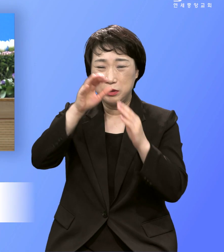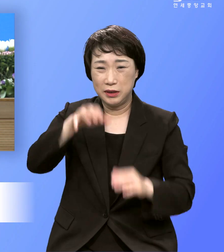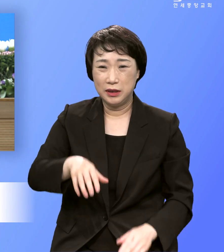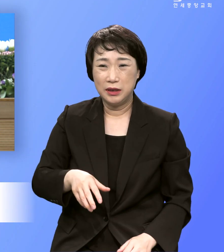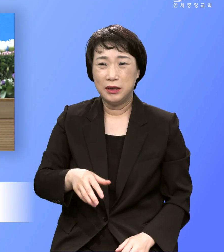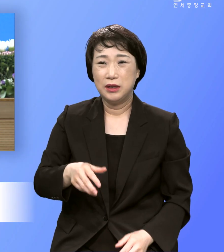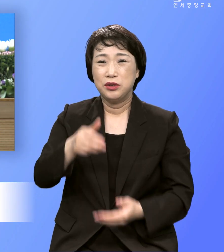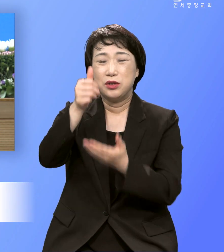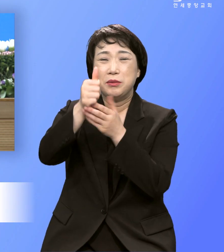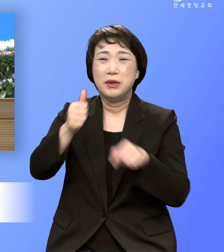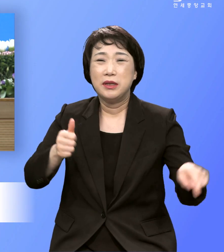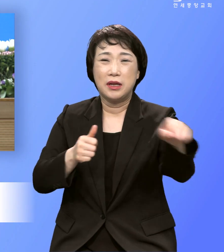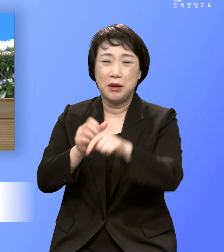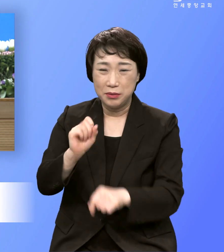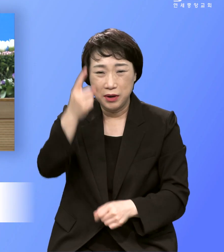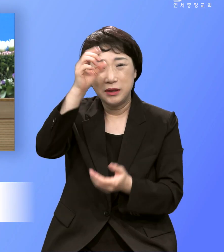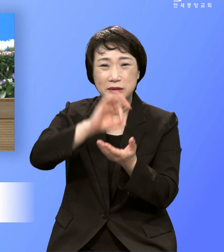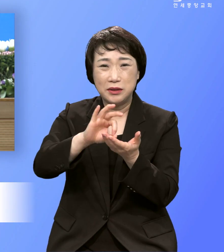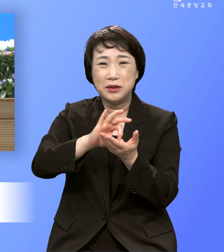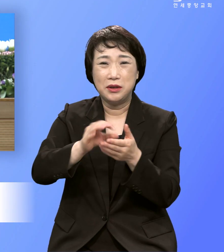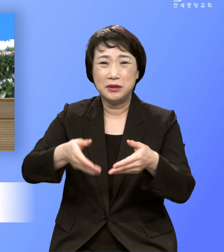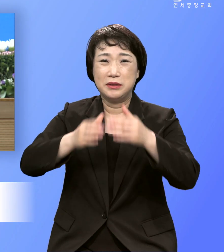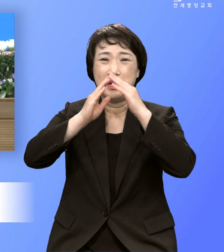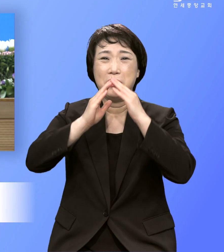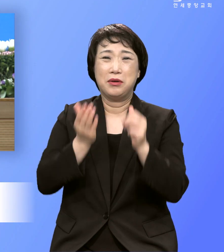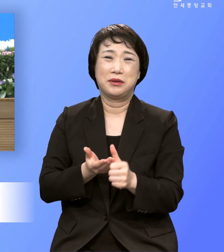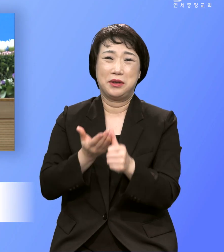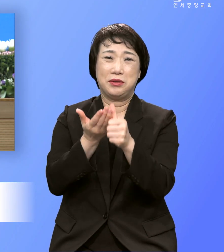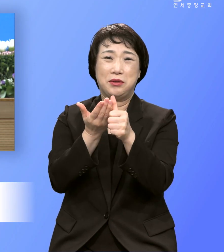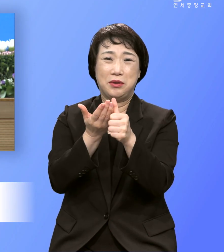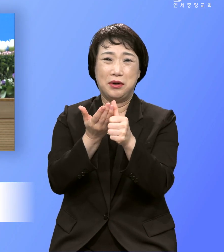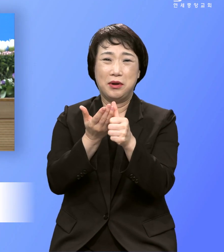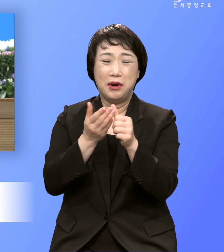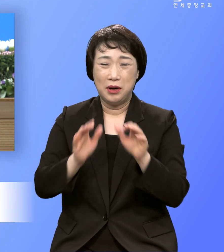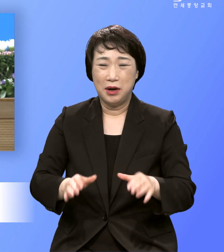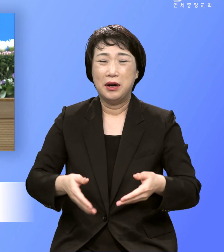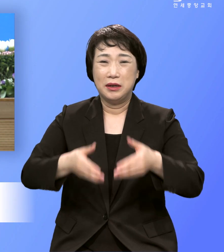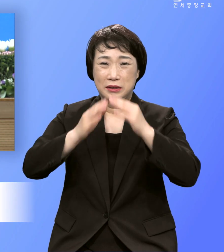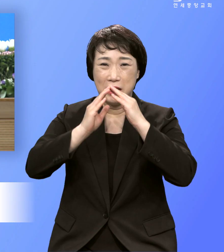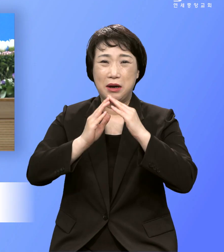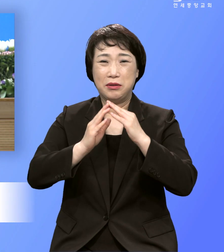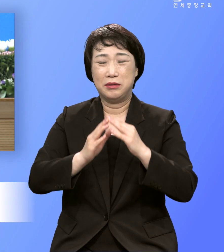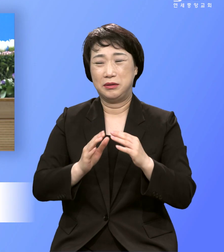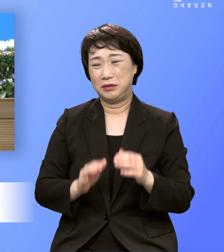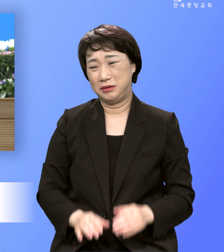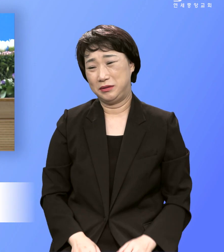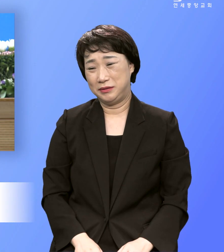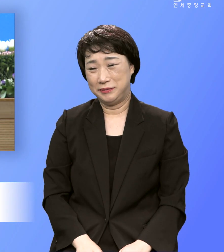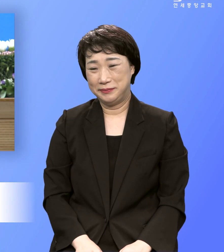주님이 그들을 통해 만드셨고 키우셨고 세우신 사람들이